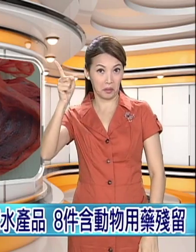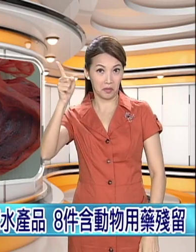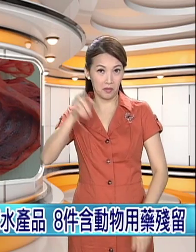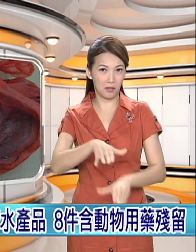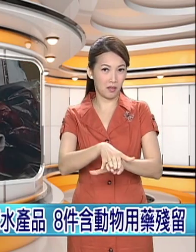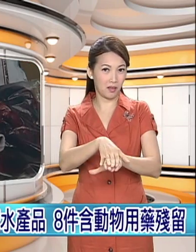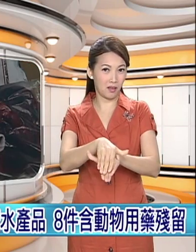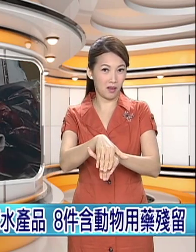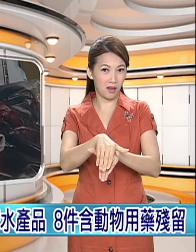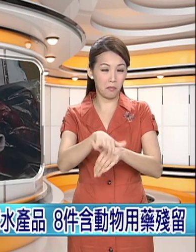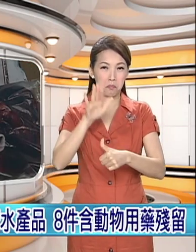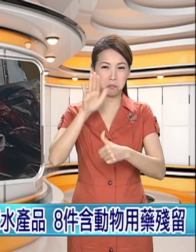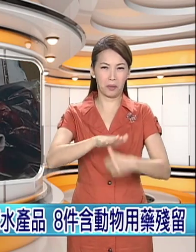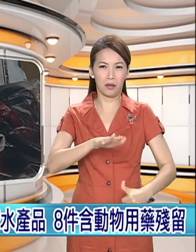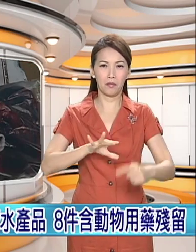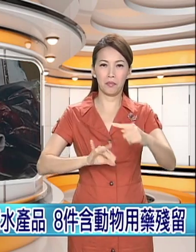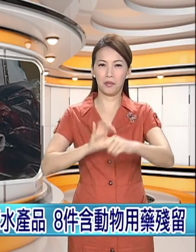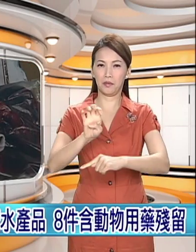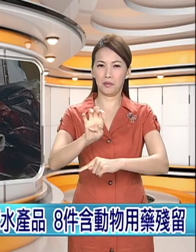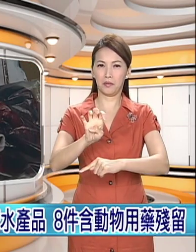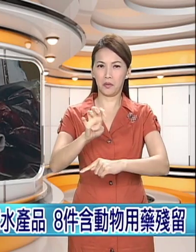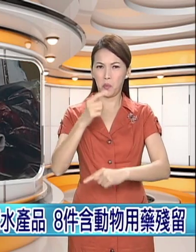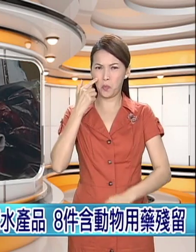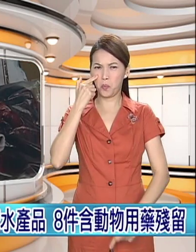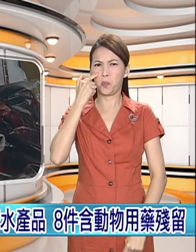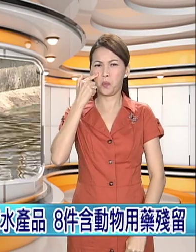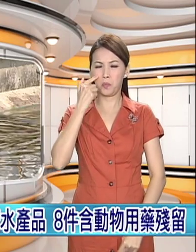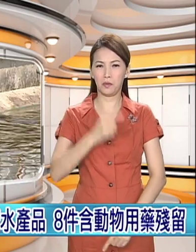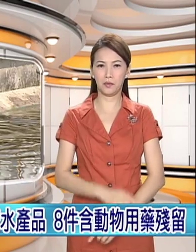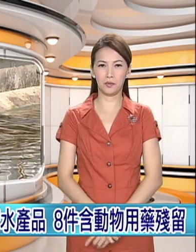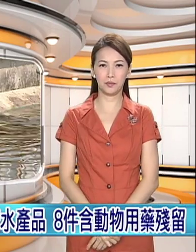最严重的甲鱼，不合格率高达了40%。